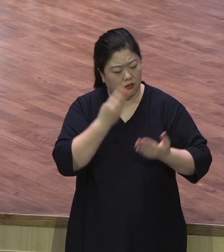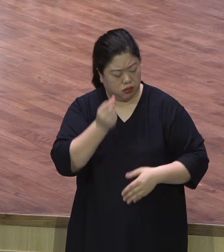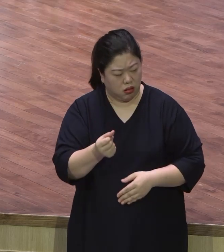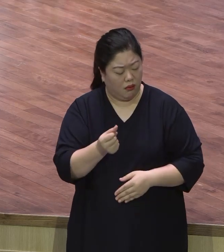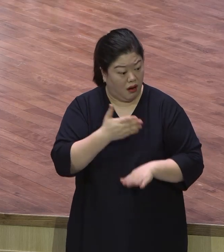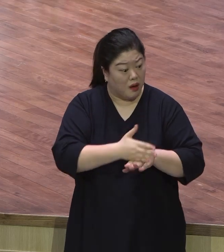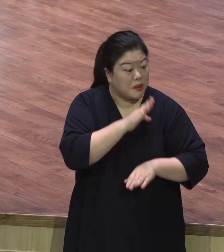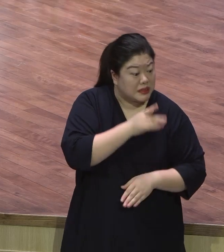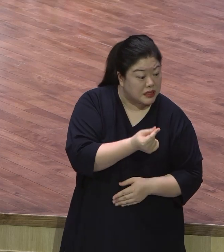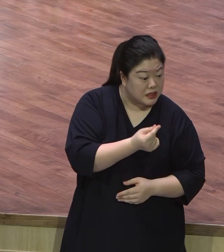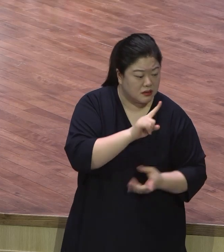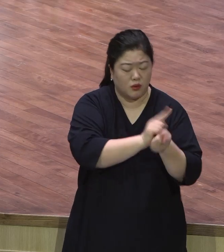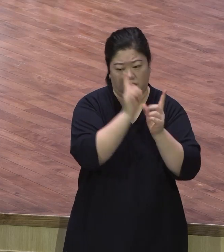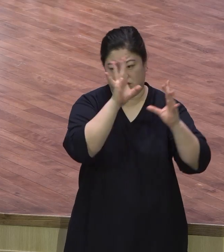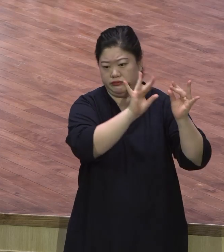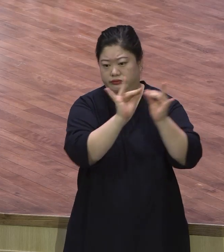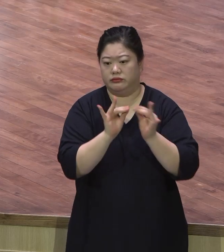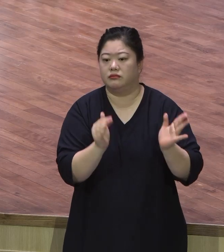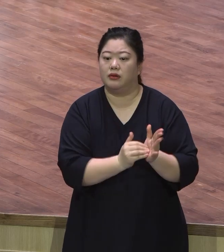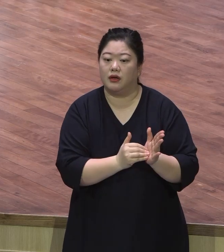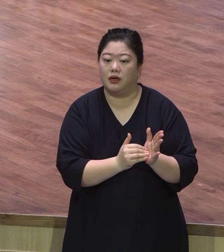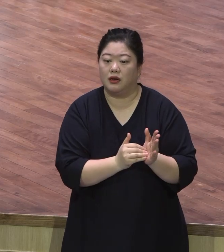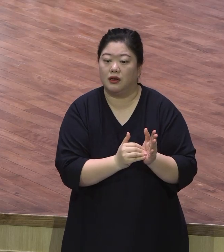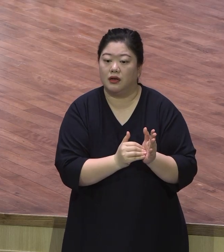여러분 후손들을 위해서